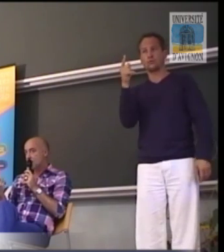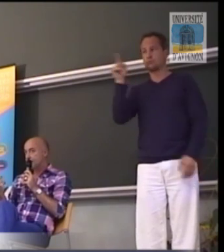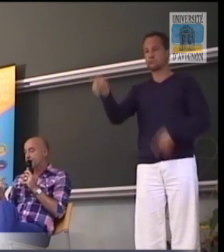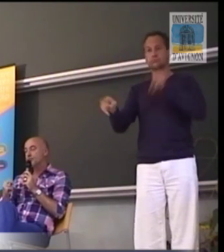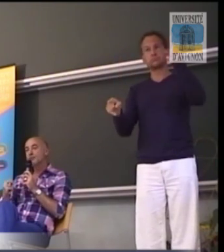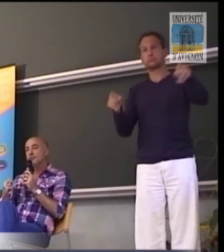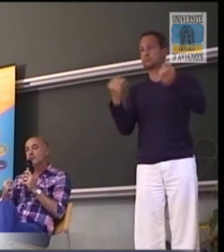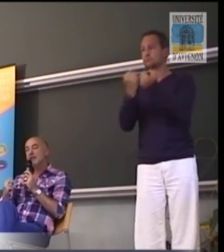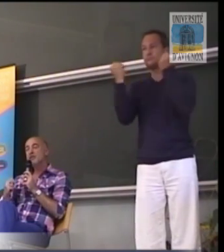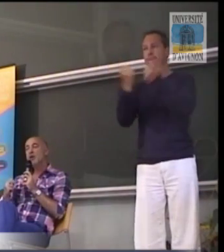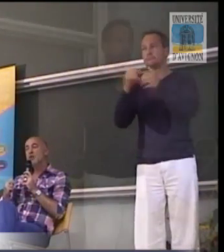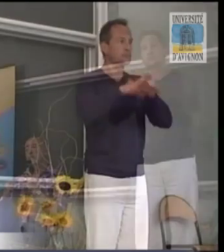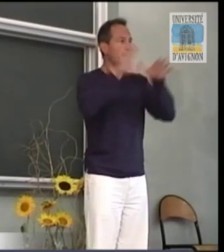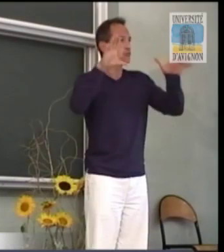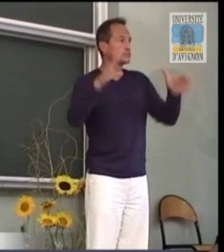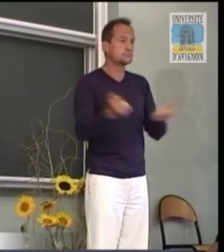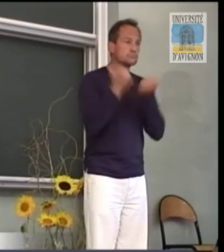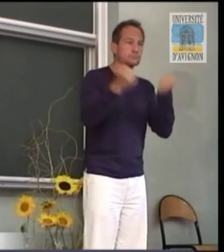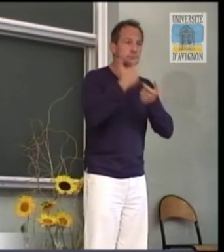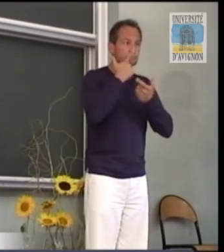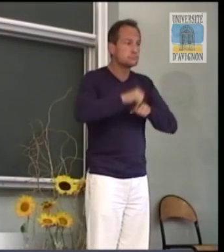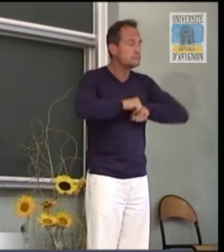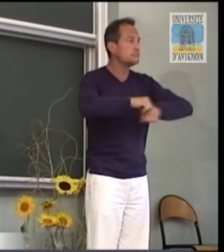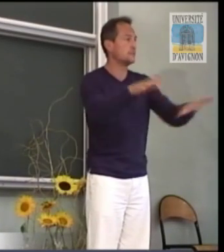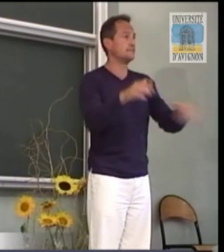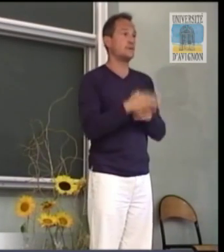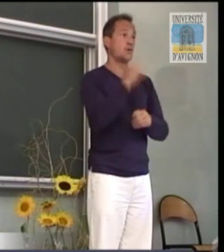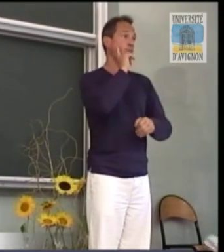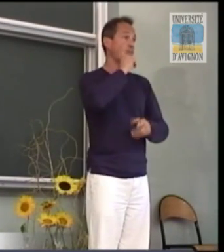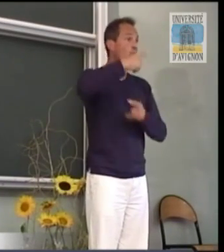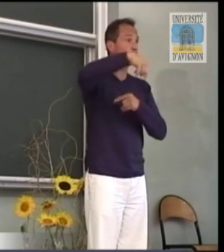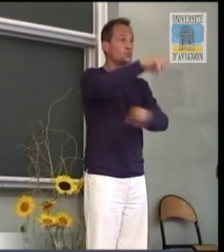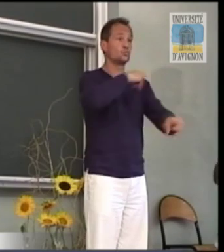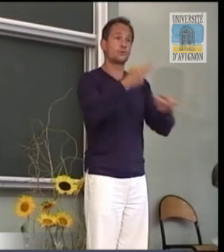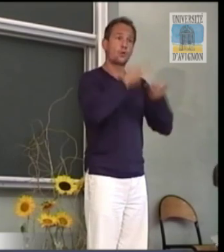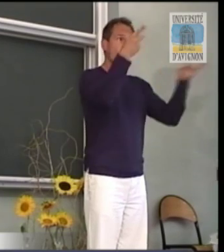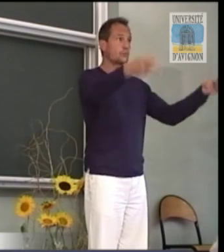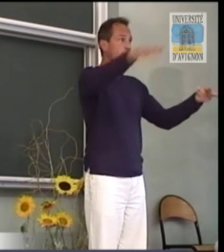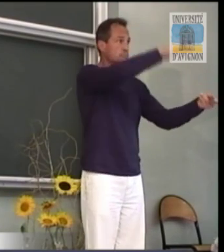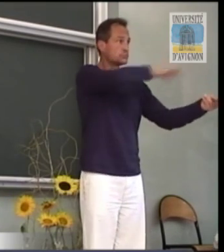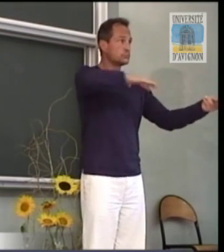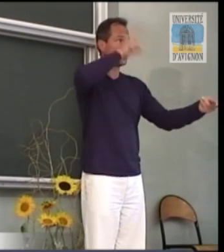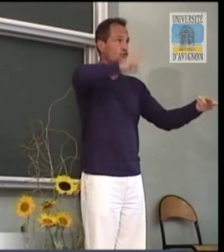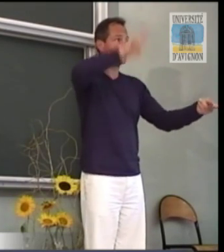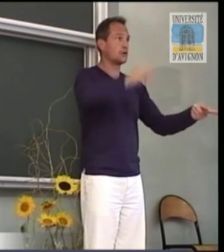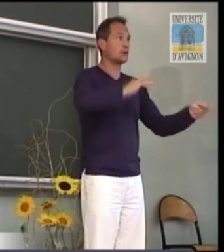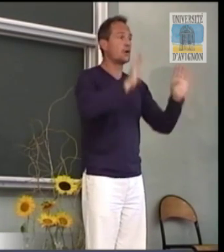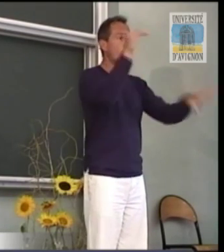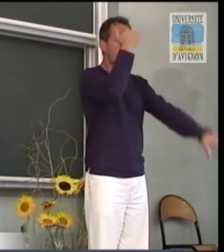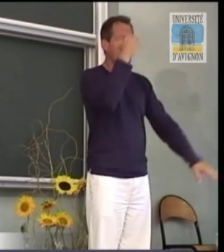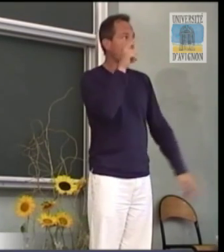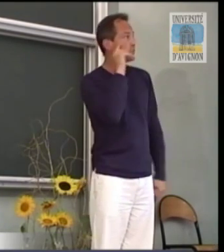permanence. Ça veut dire en conséquence que le public, le grand public, prend conscience en voyant des choses comme